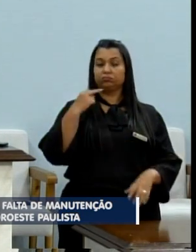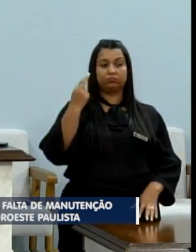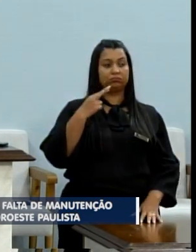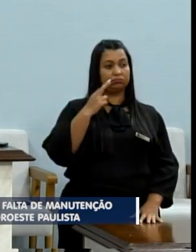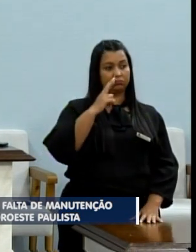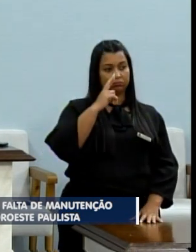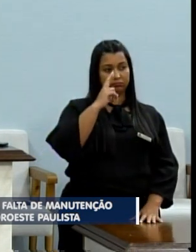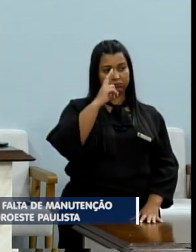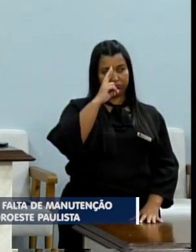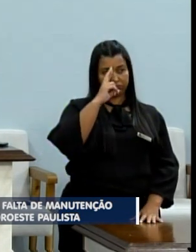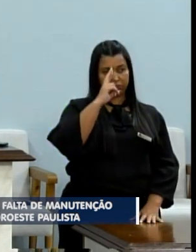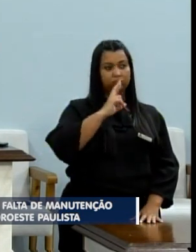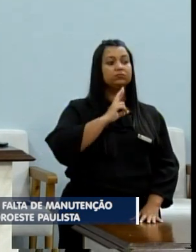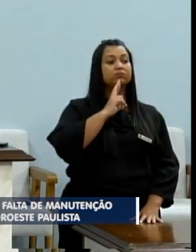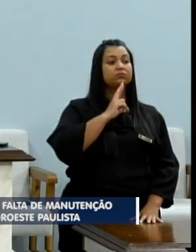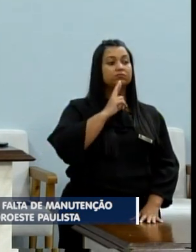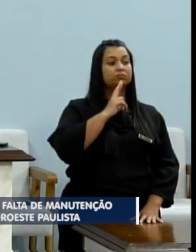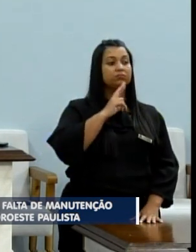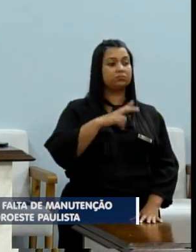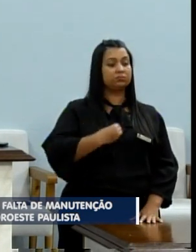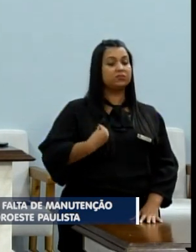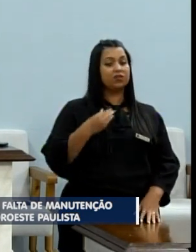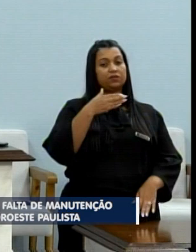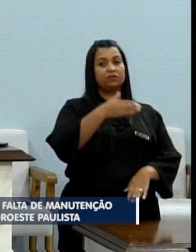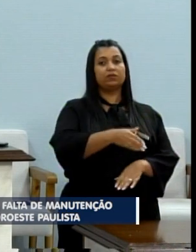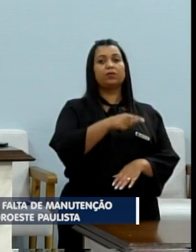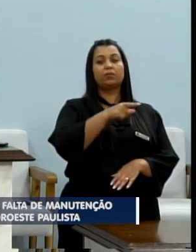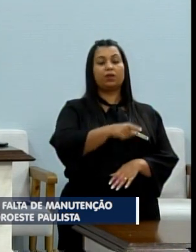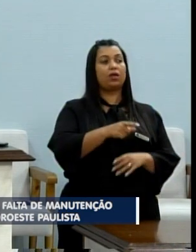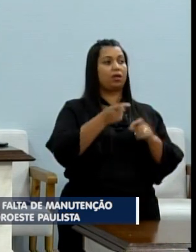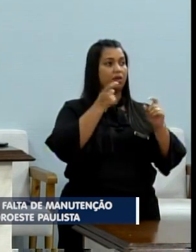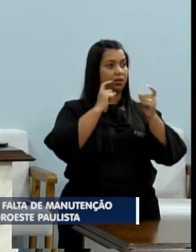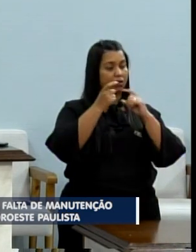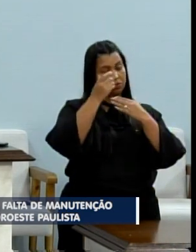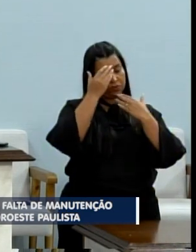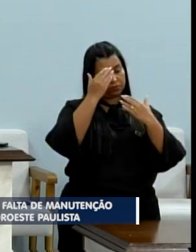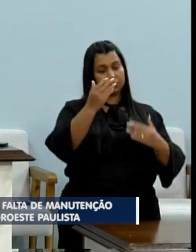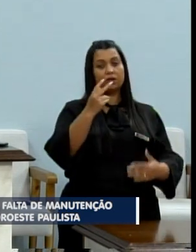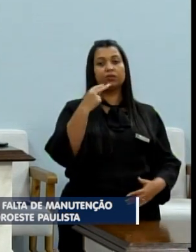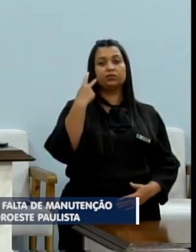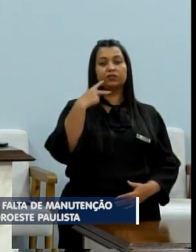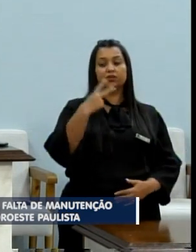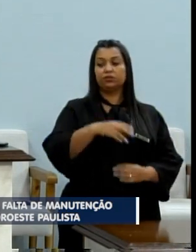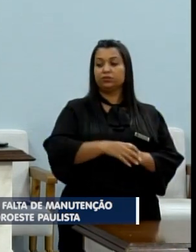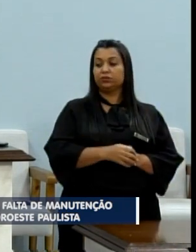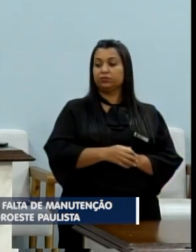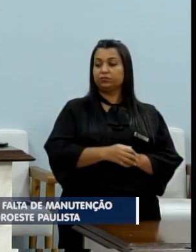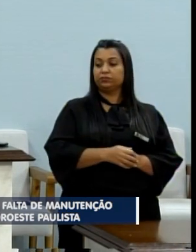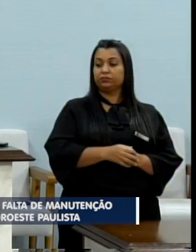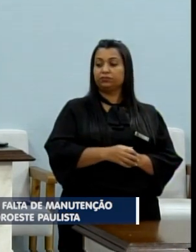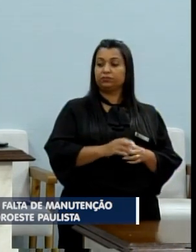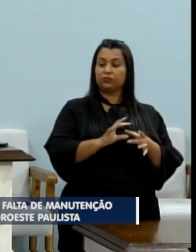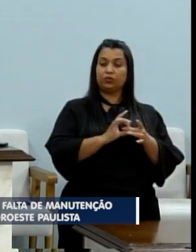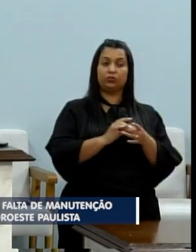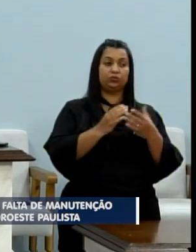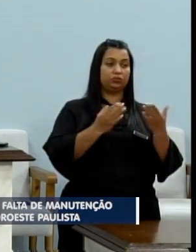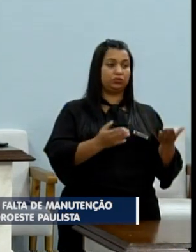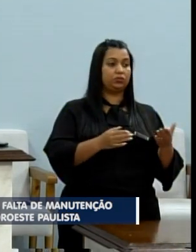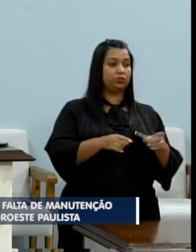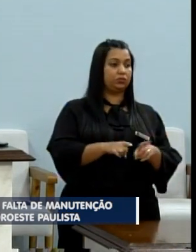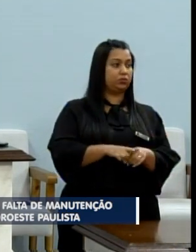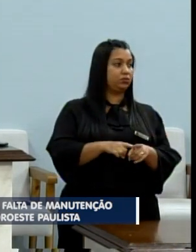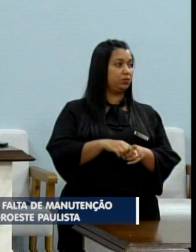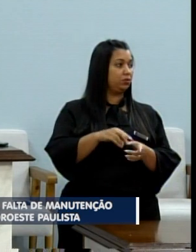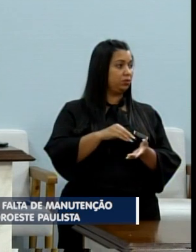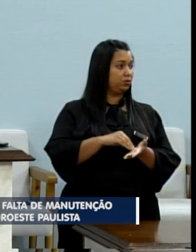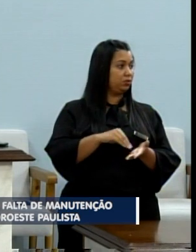Riss esteve na nossa última reunião, muito obrigado, vereador, tá bom? Conto com o senhor na caminhada, o seu assessor Pedro, sempre está... o